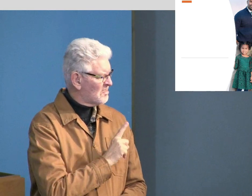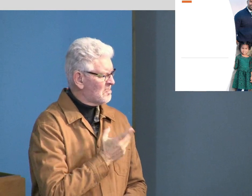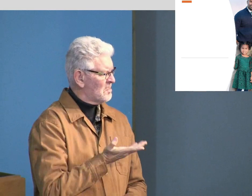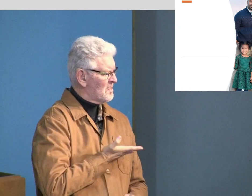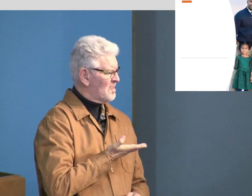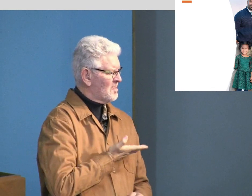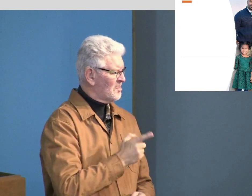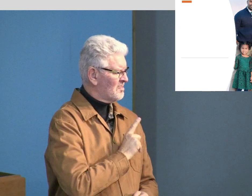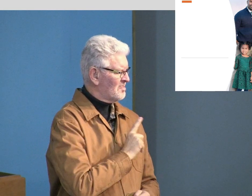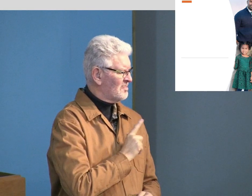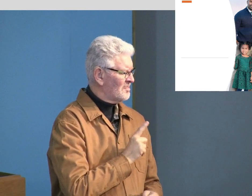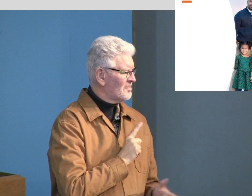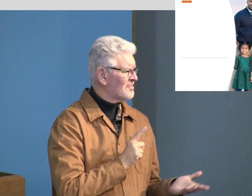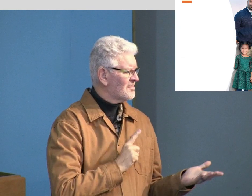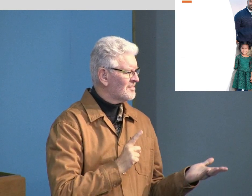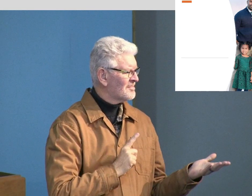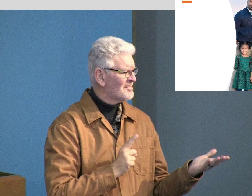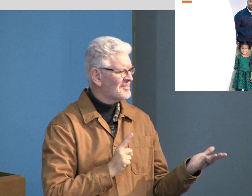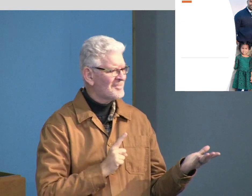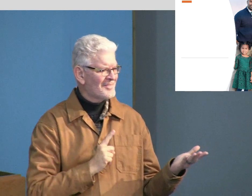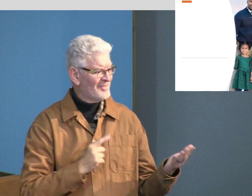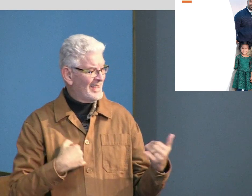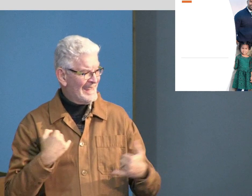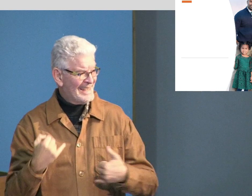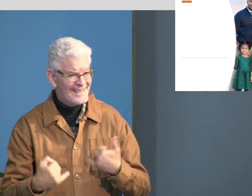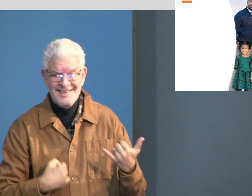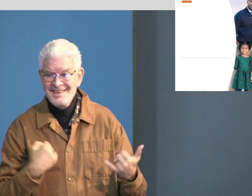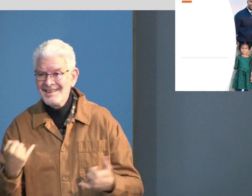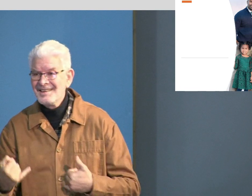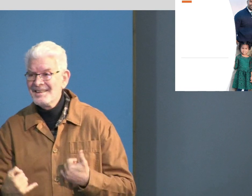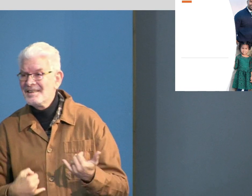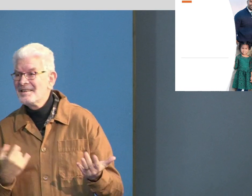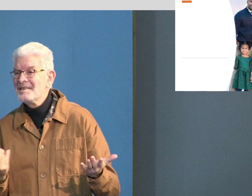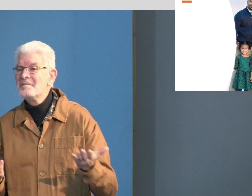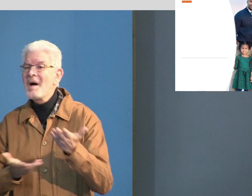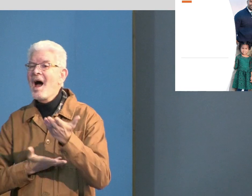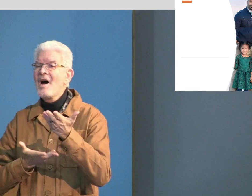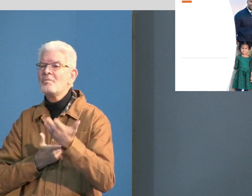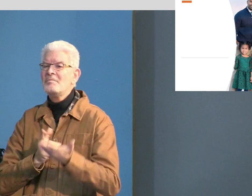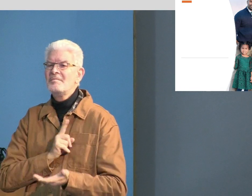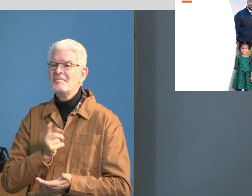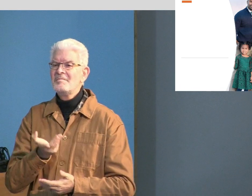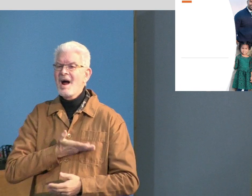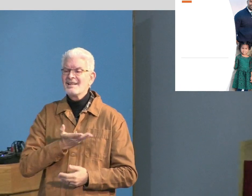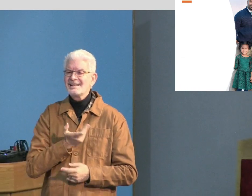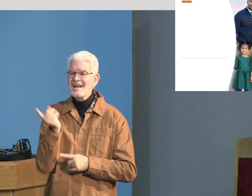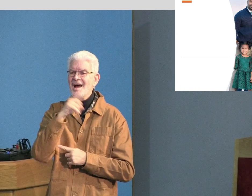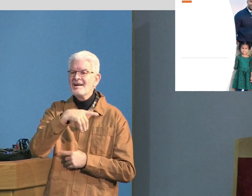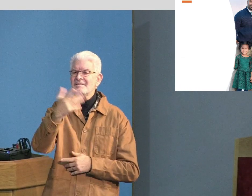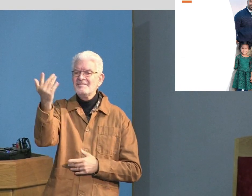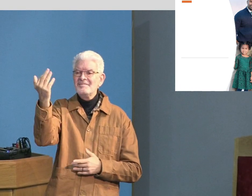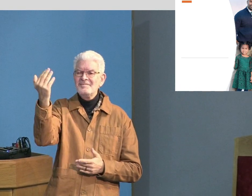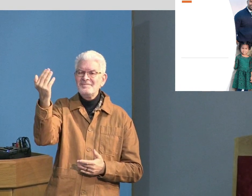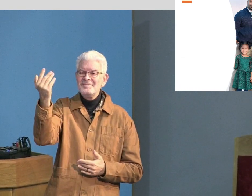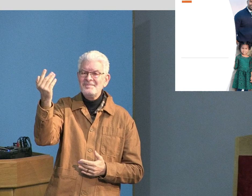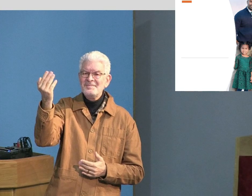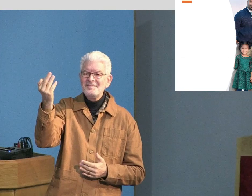So ons moet ons baas gelukwens. Hoekom? Ons gaan 'n dag geniet. Hoekom Vadersdag?